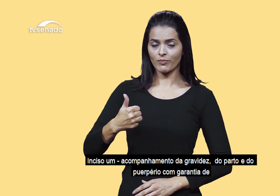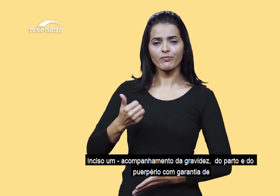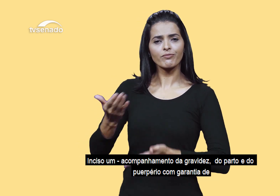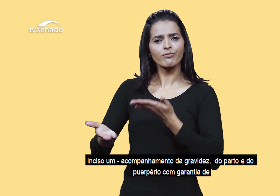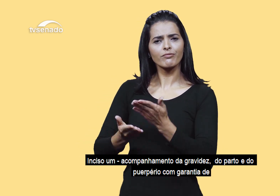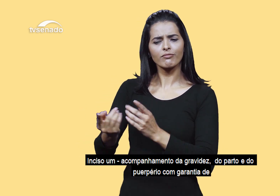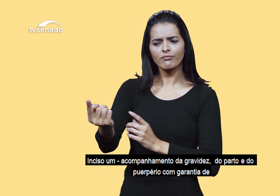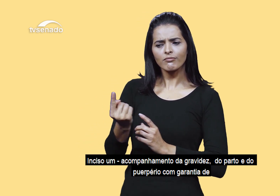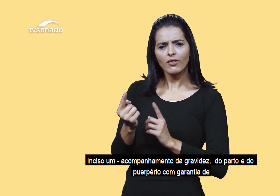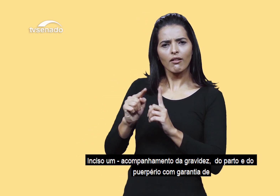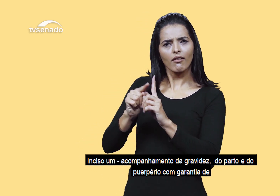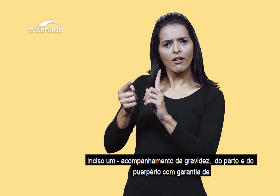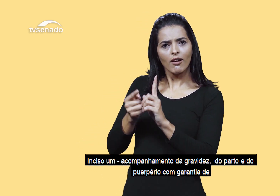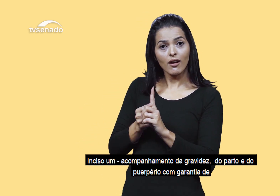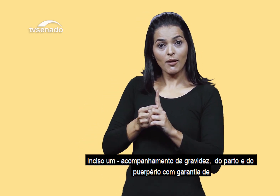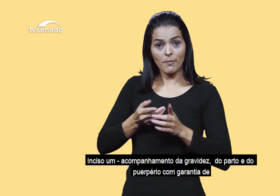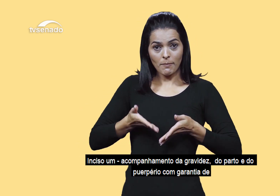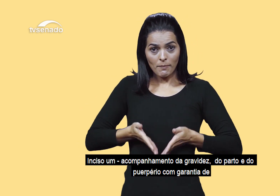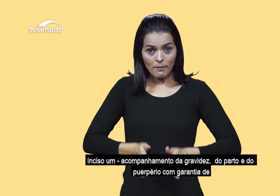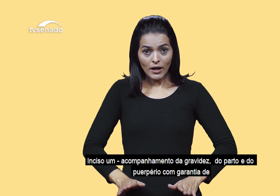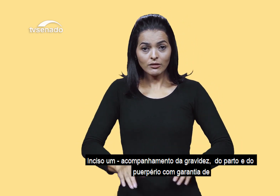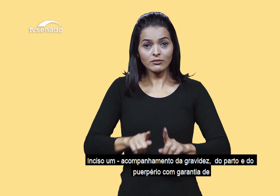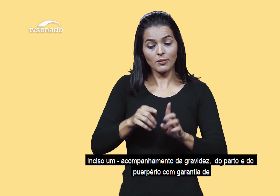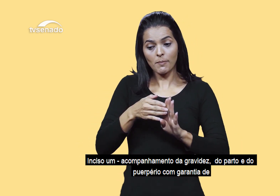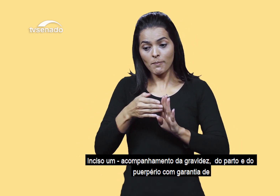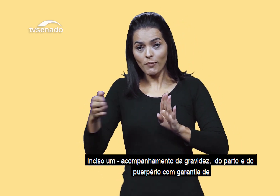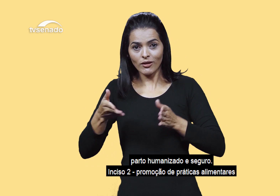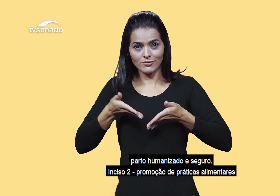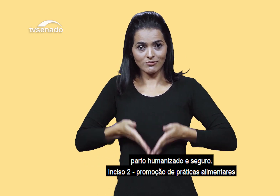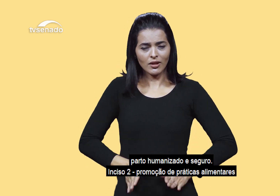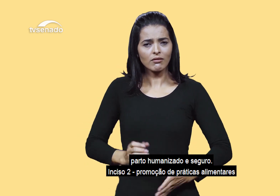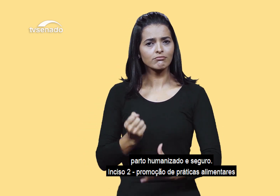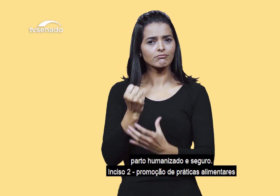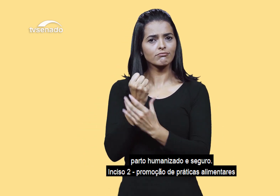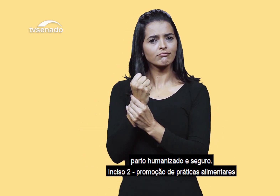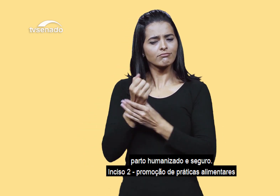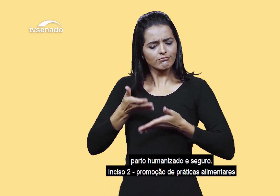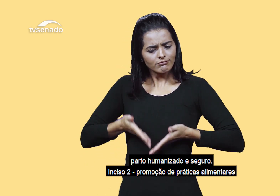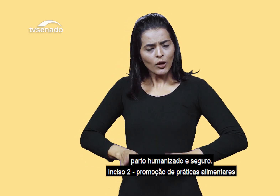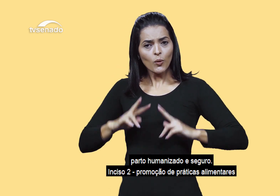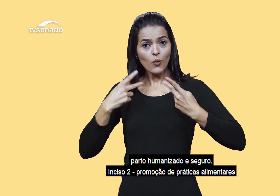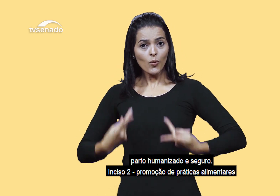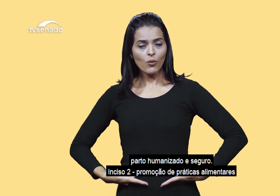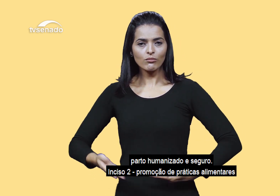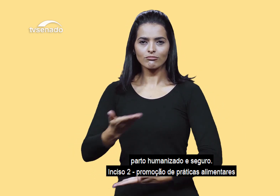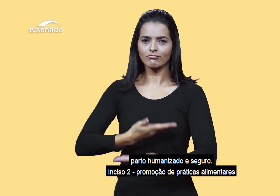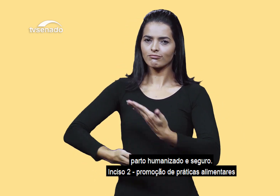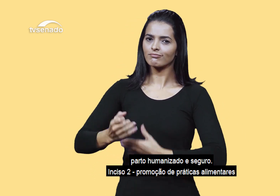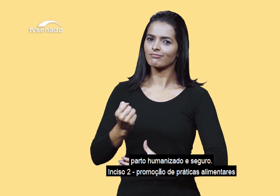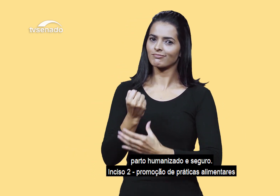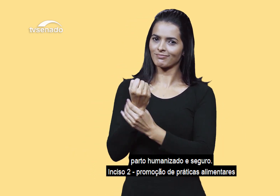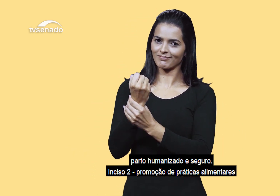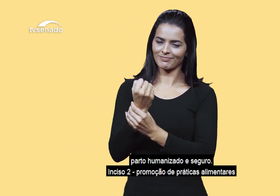gravidez, do parto e do puerpério com garantia de parto humanizado e seguro.